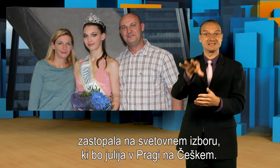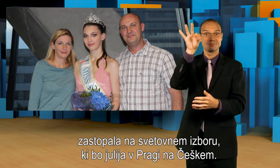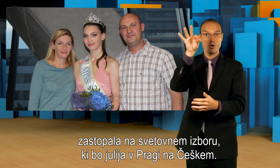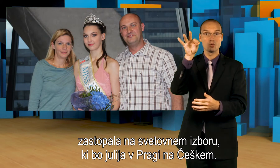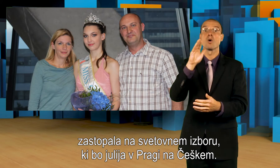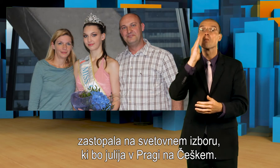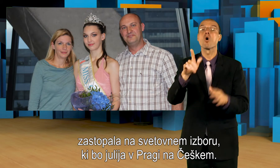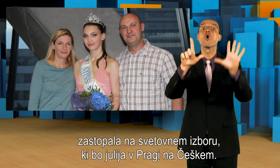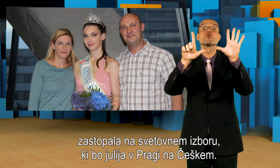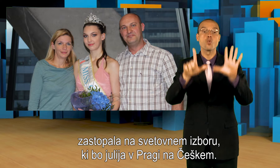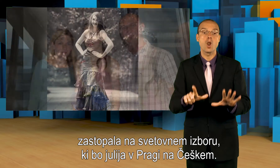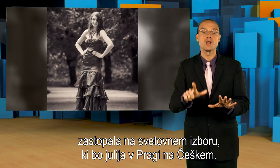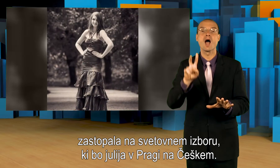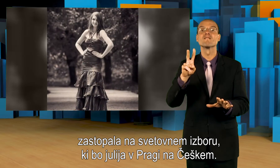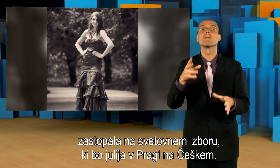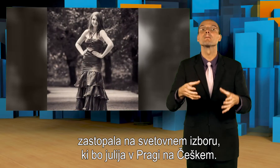na Češkem.